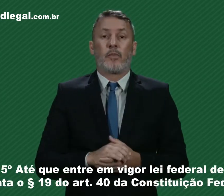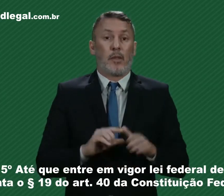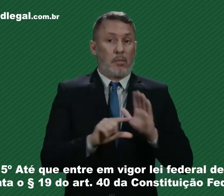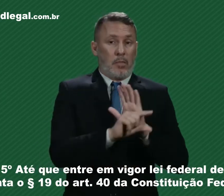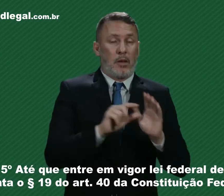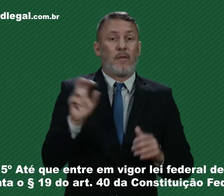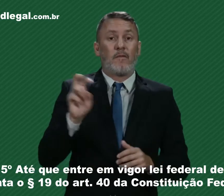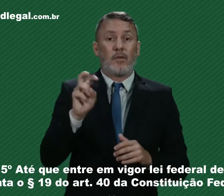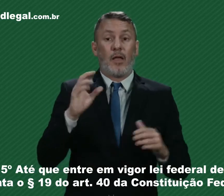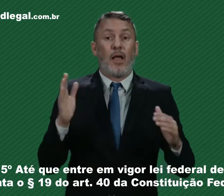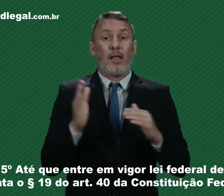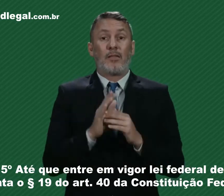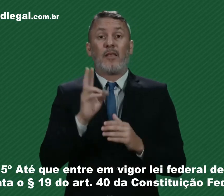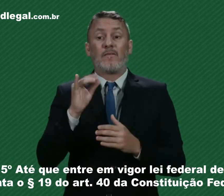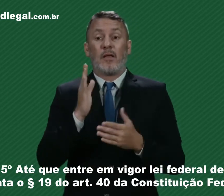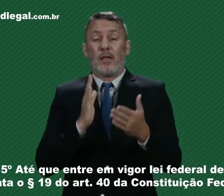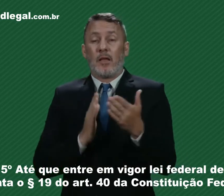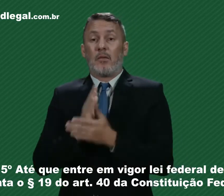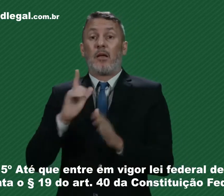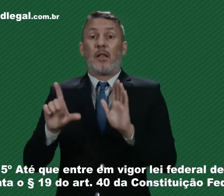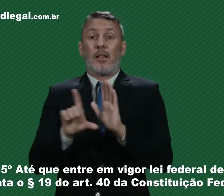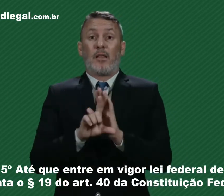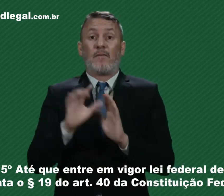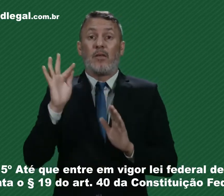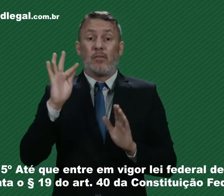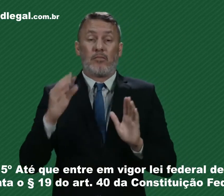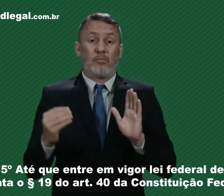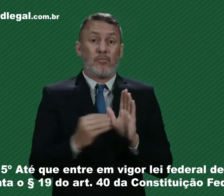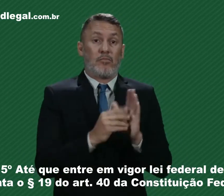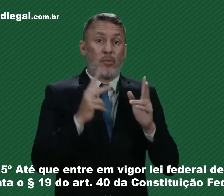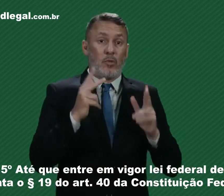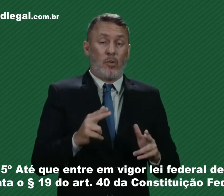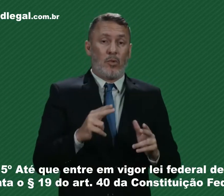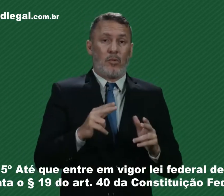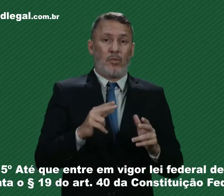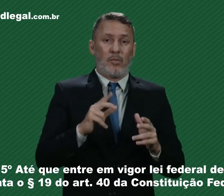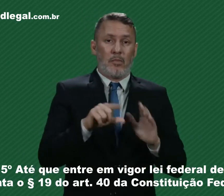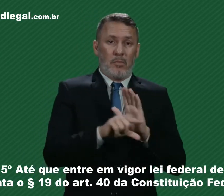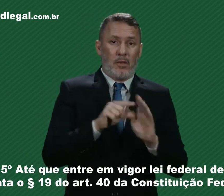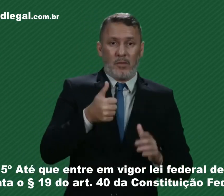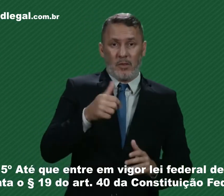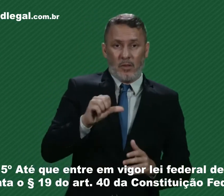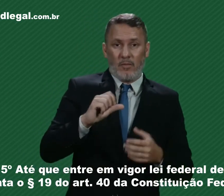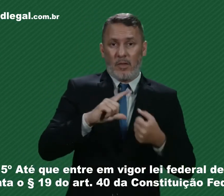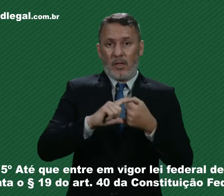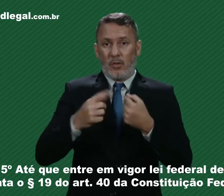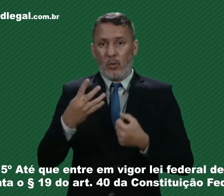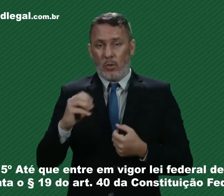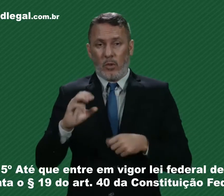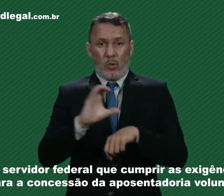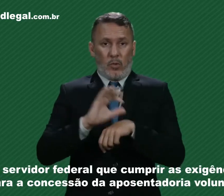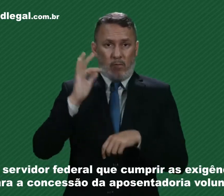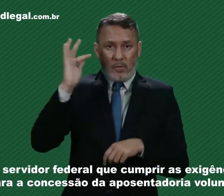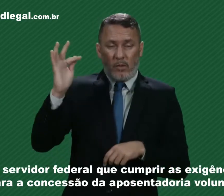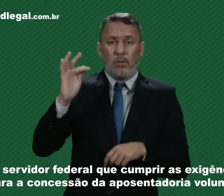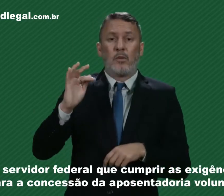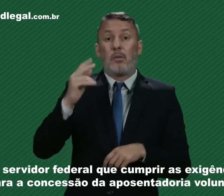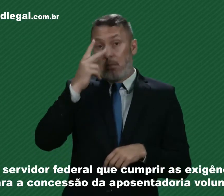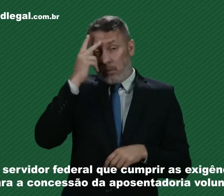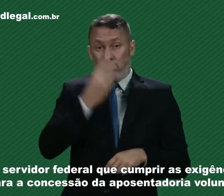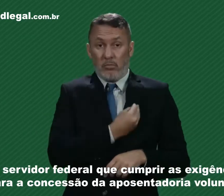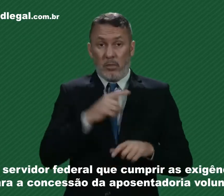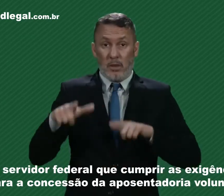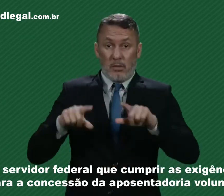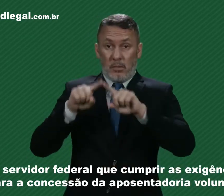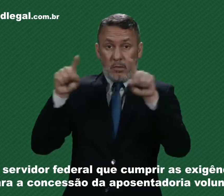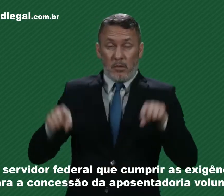5º. Até que entre em vigor lei federal que trata o parágrafo 19 do artigo 40 da Constituição Federal, o servidor